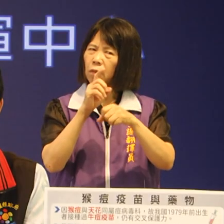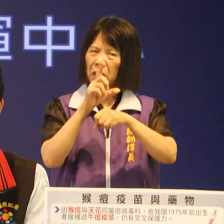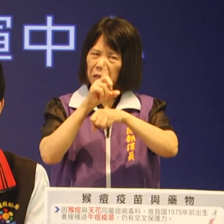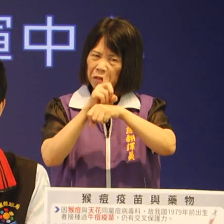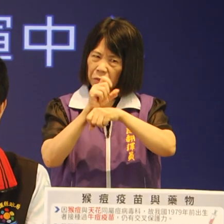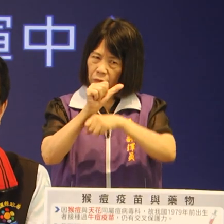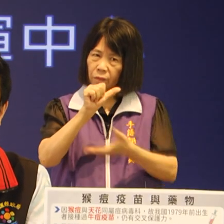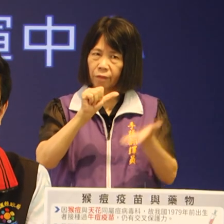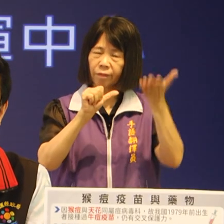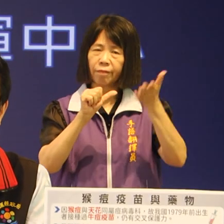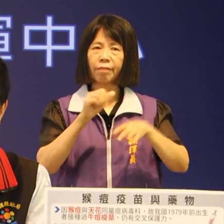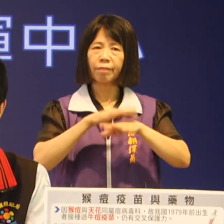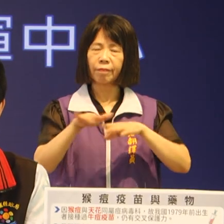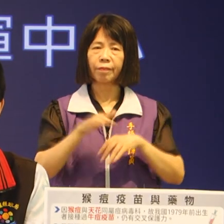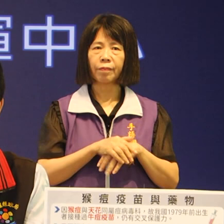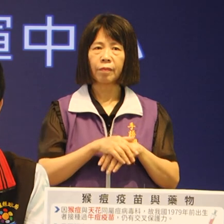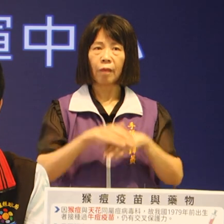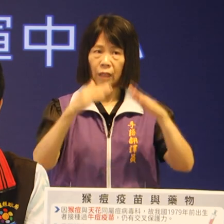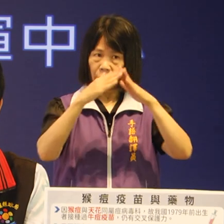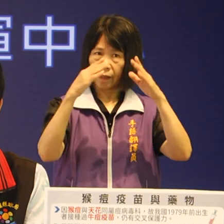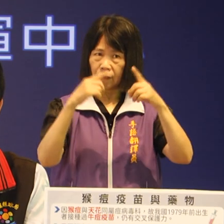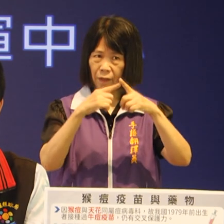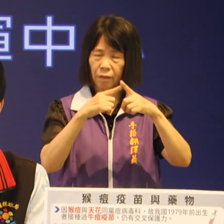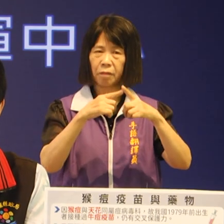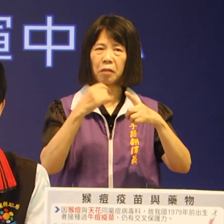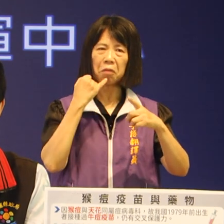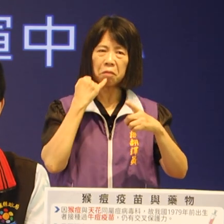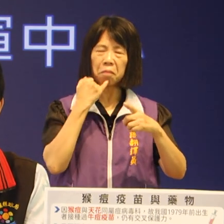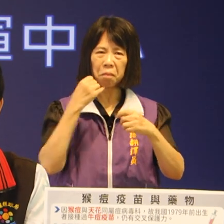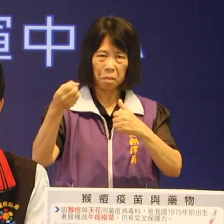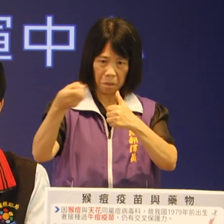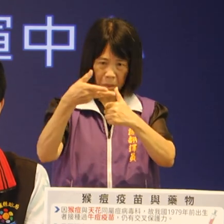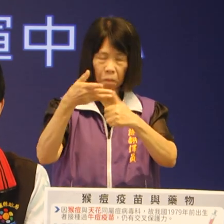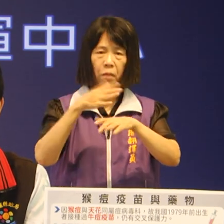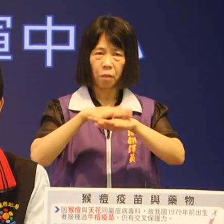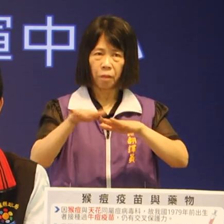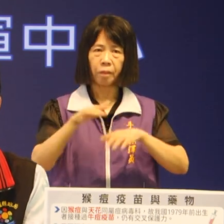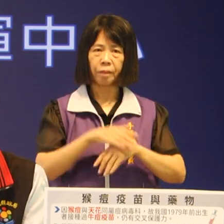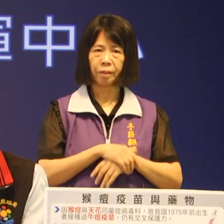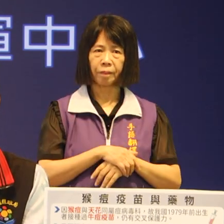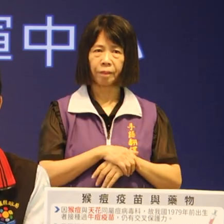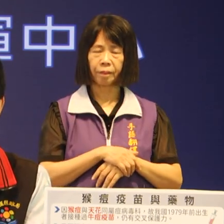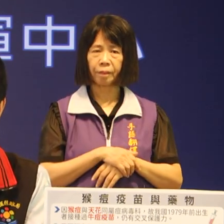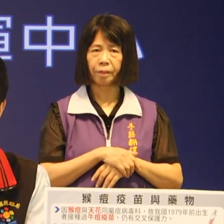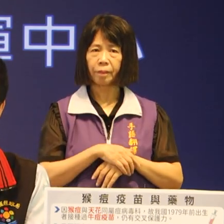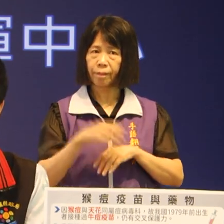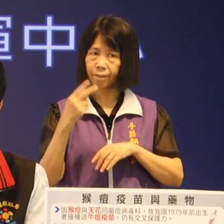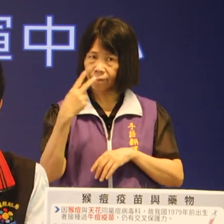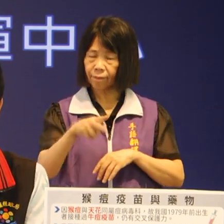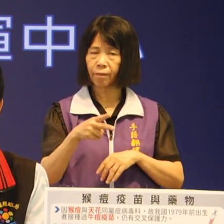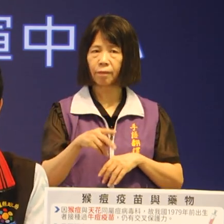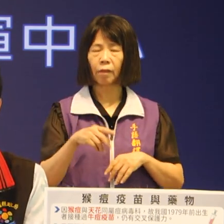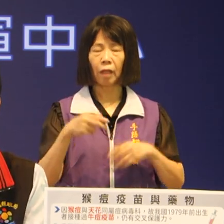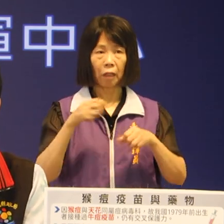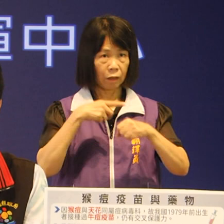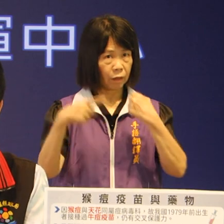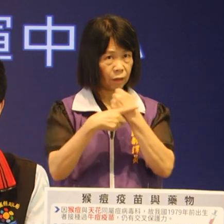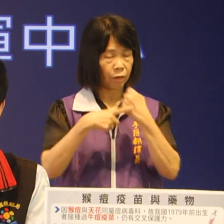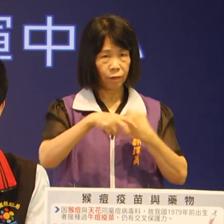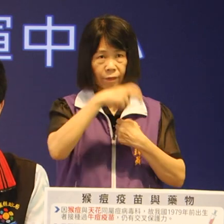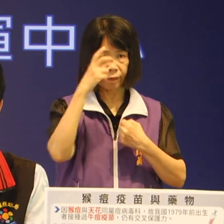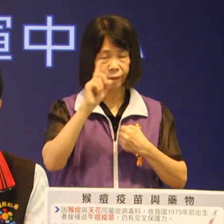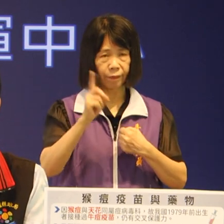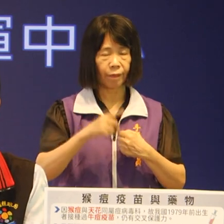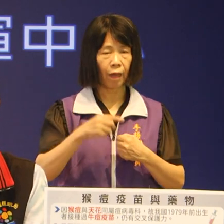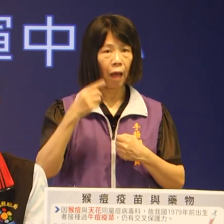接触所以家人也是一个被感染的一个常好发的一个处所那另外呢，也有研究发现到妈